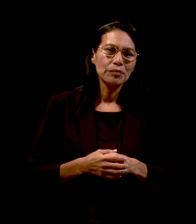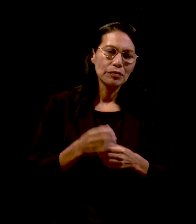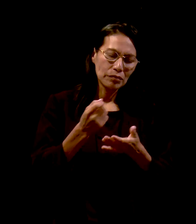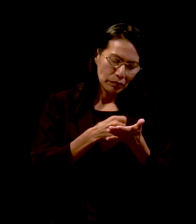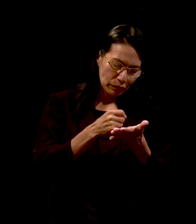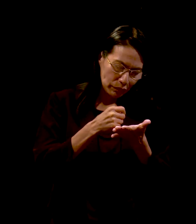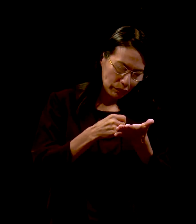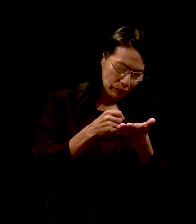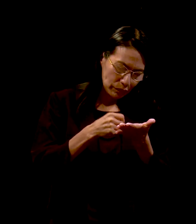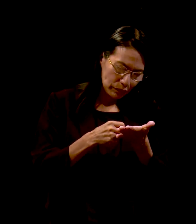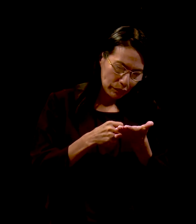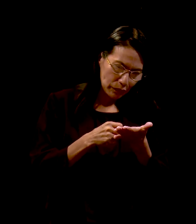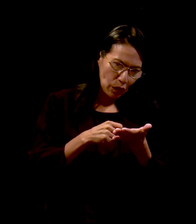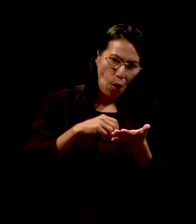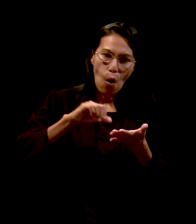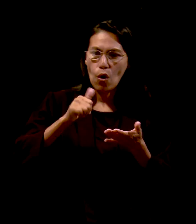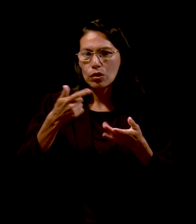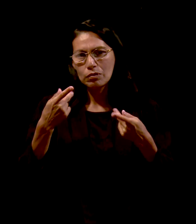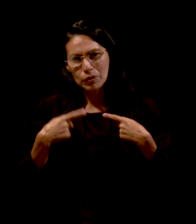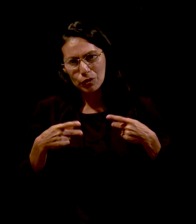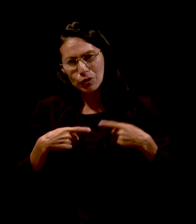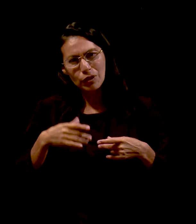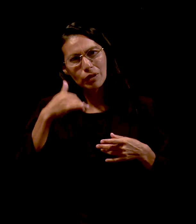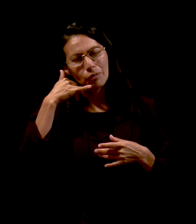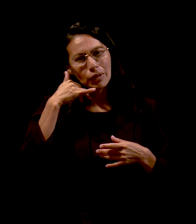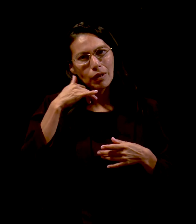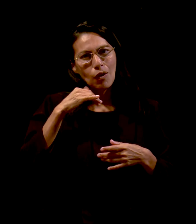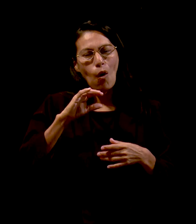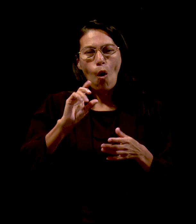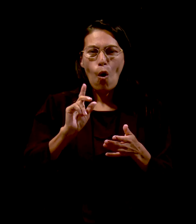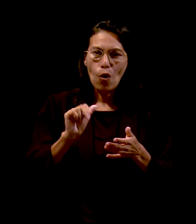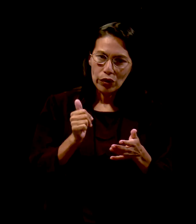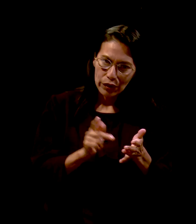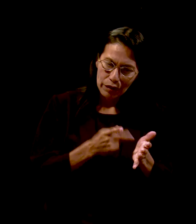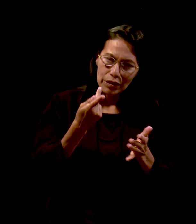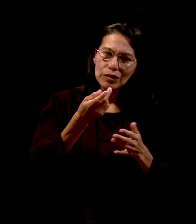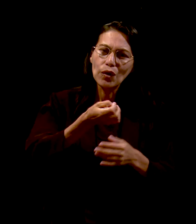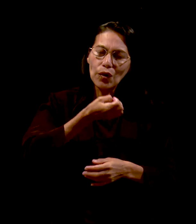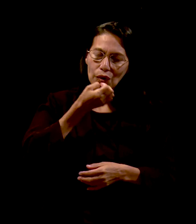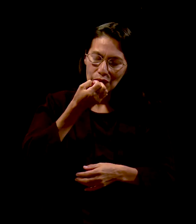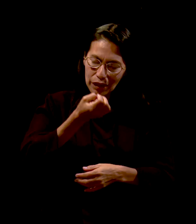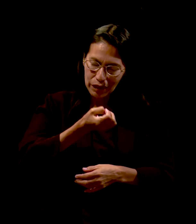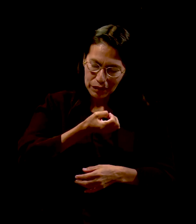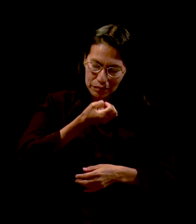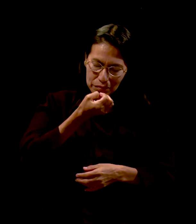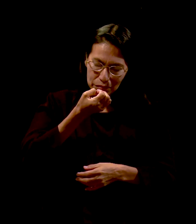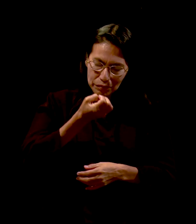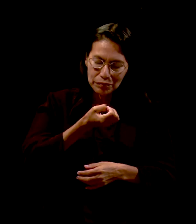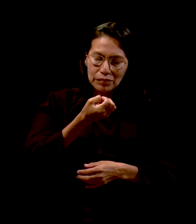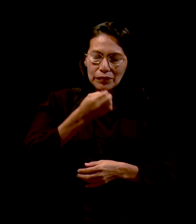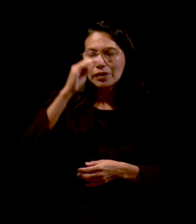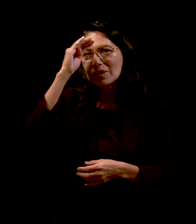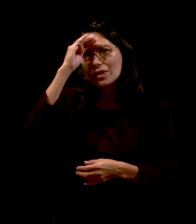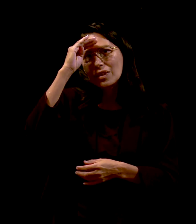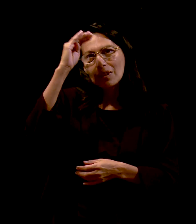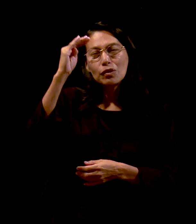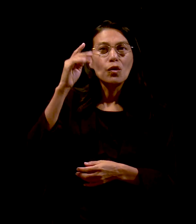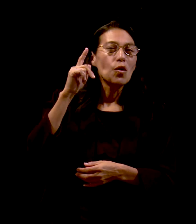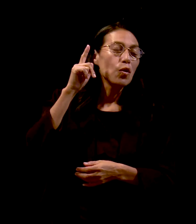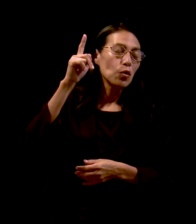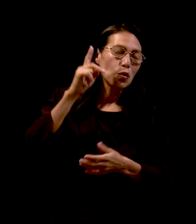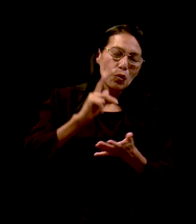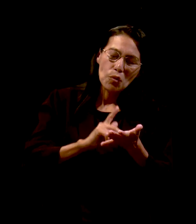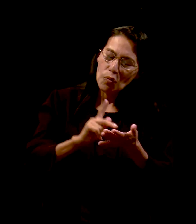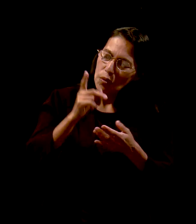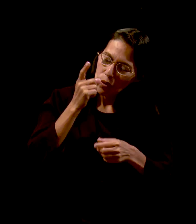más voy a orar volví a elevar una oración a dios y le dije señor si es tu voluntad pues de alguna